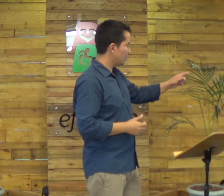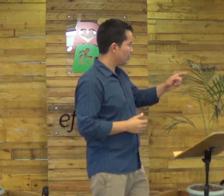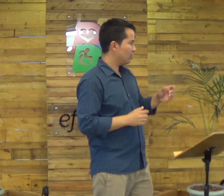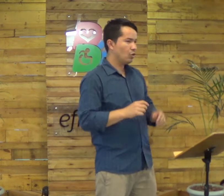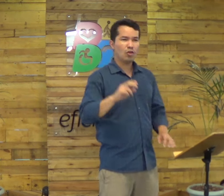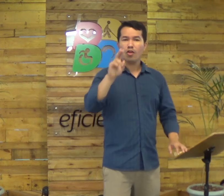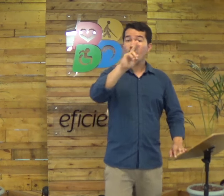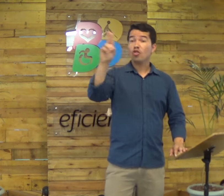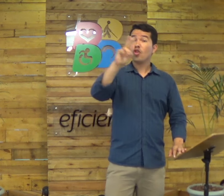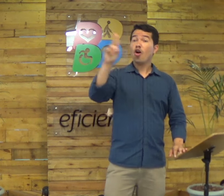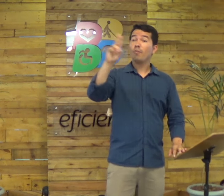é o que está ali,